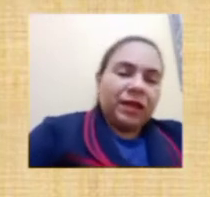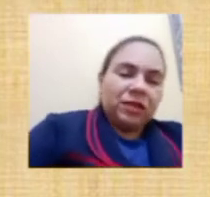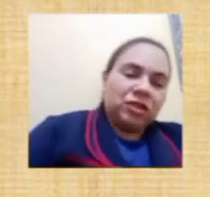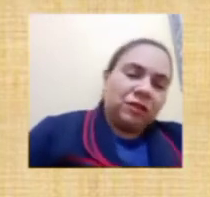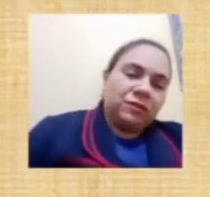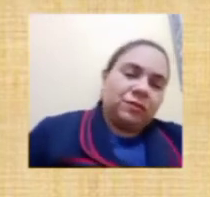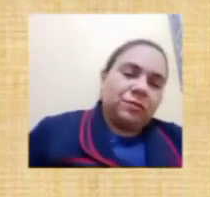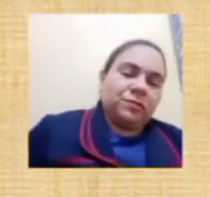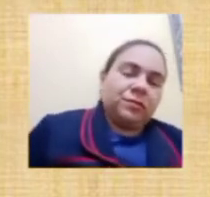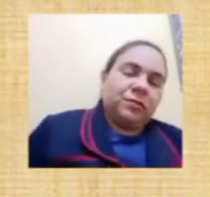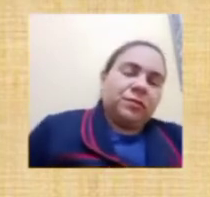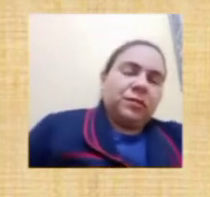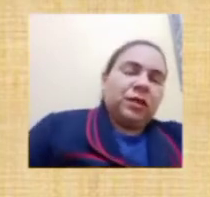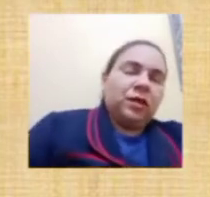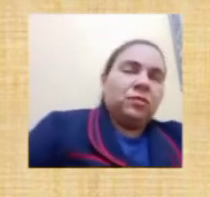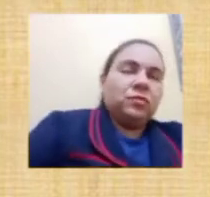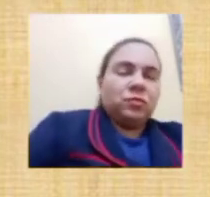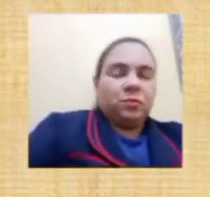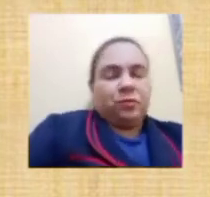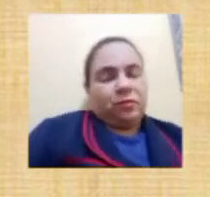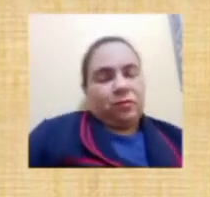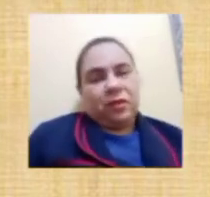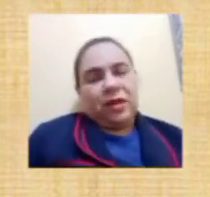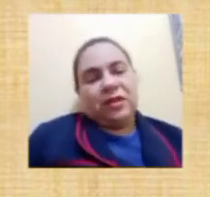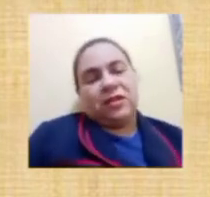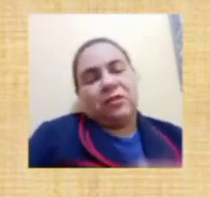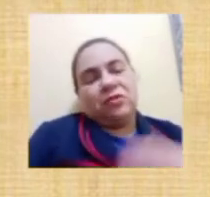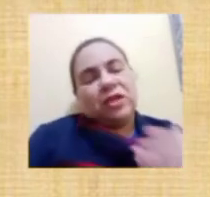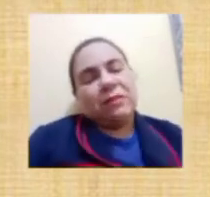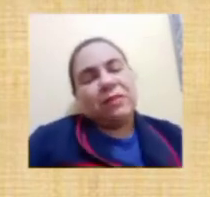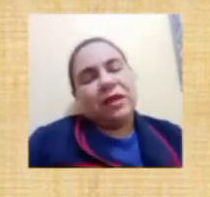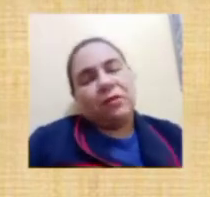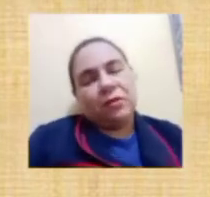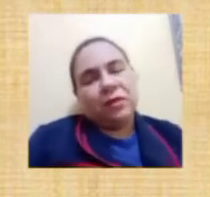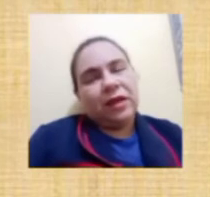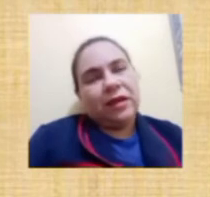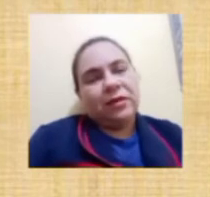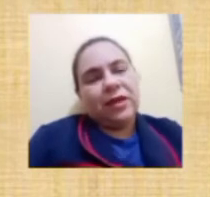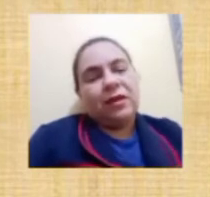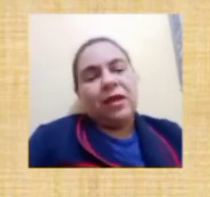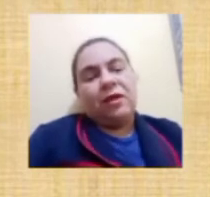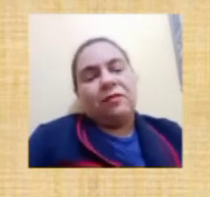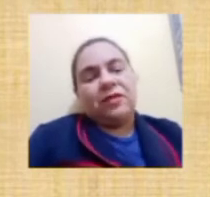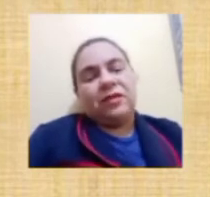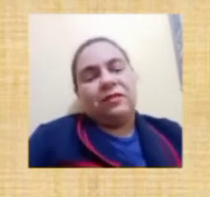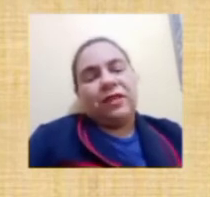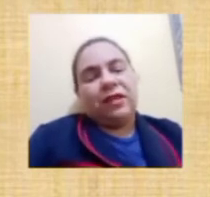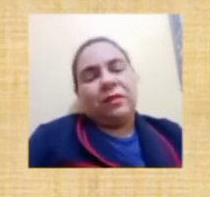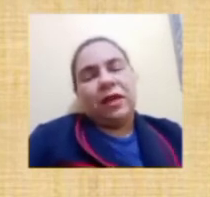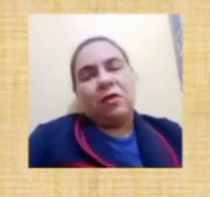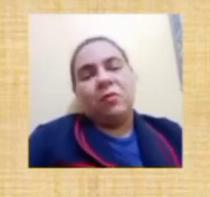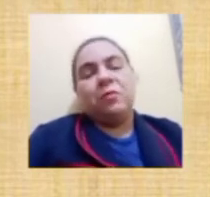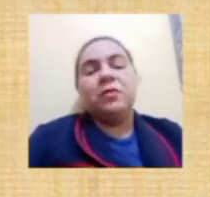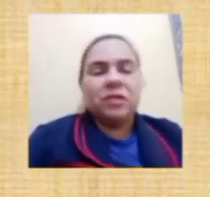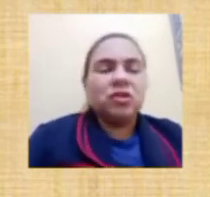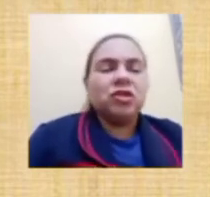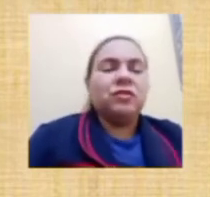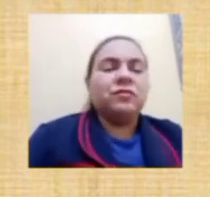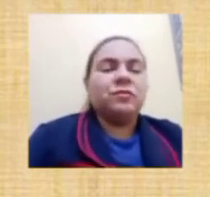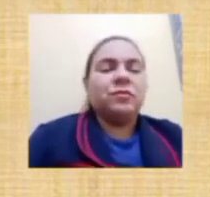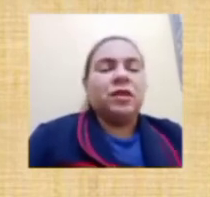5, sinais diferentes, negativo, então, menos 8. E sinais negativos, então, menos